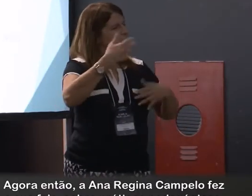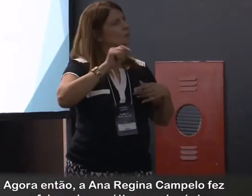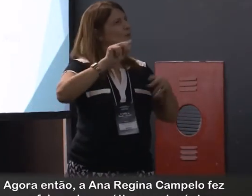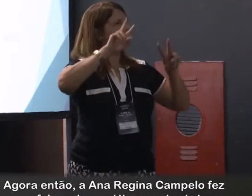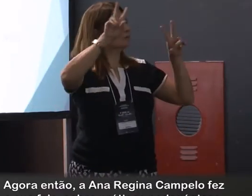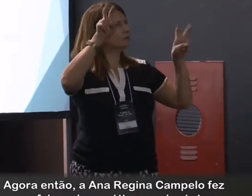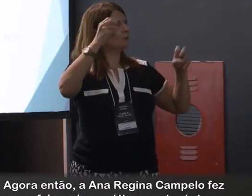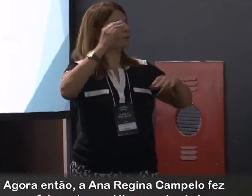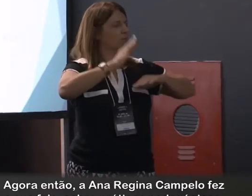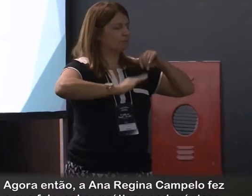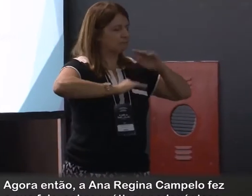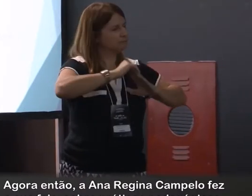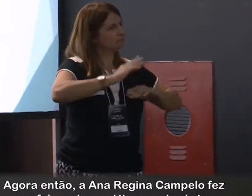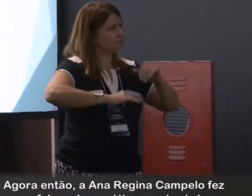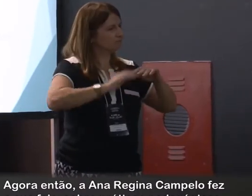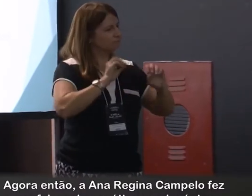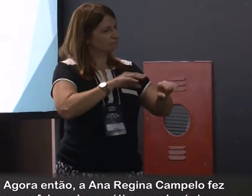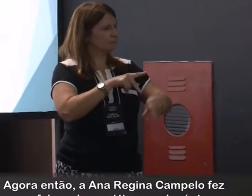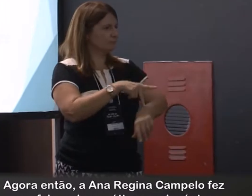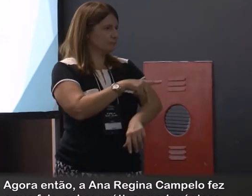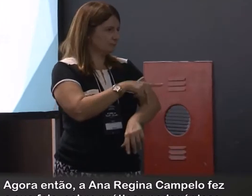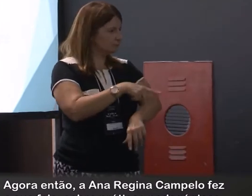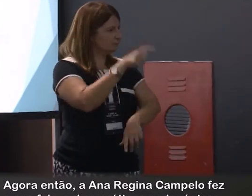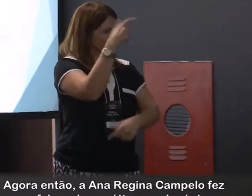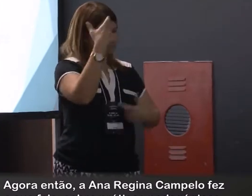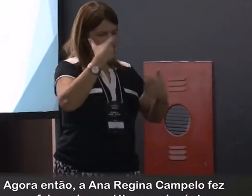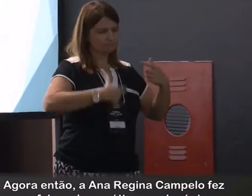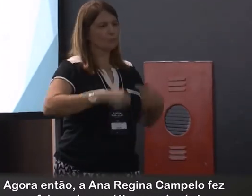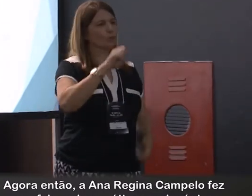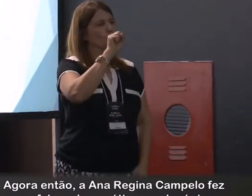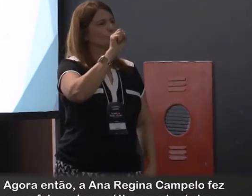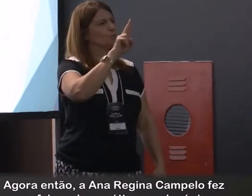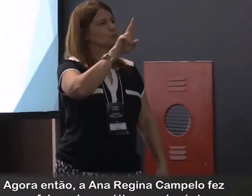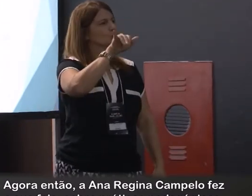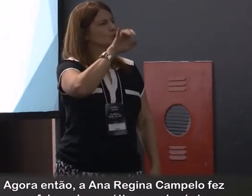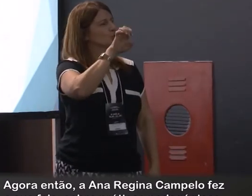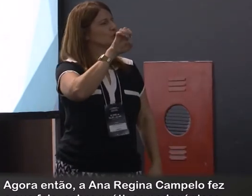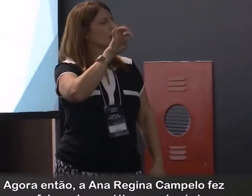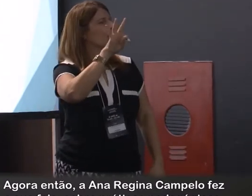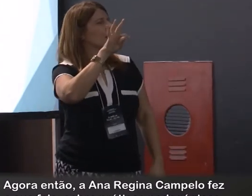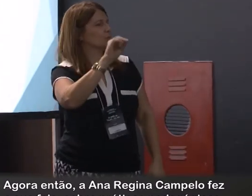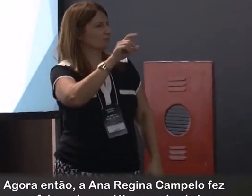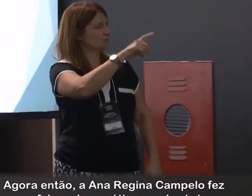Agora, então, a Ana Regina Campelo fez a sua fala sobre práticas pedagógicas.